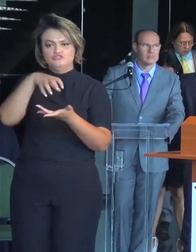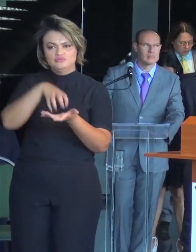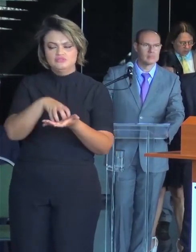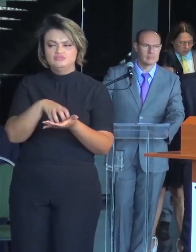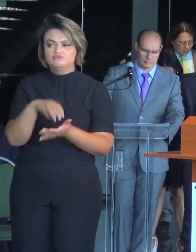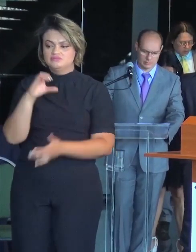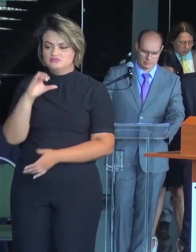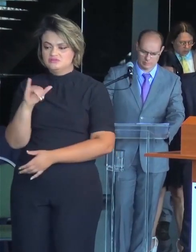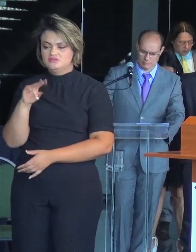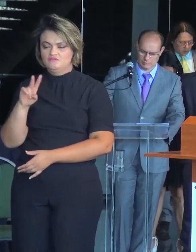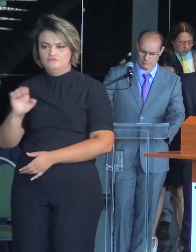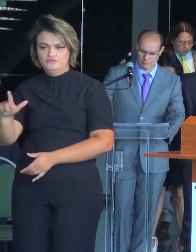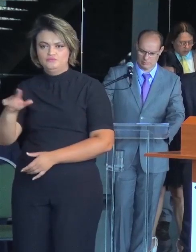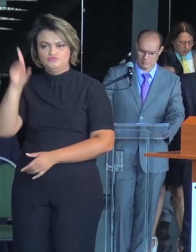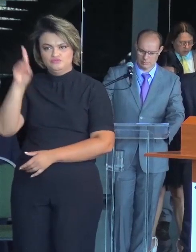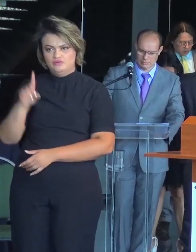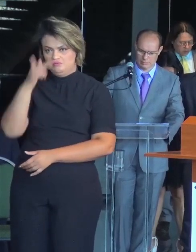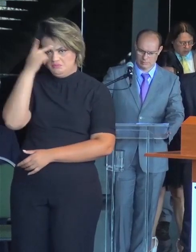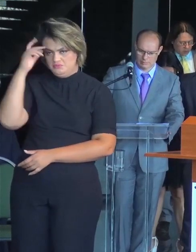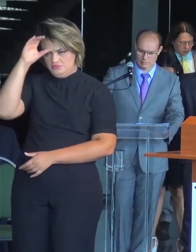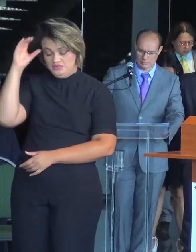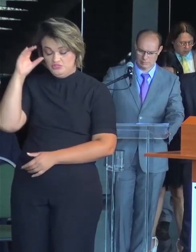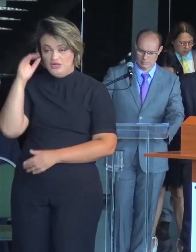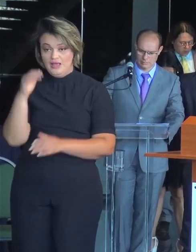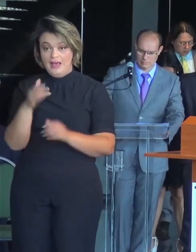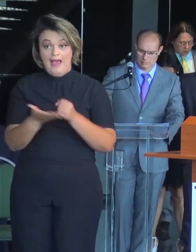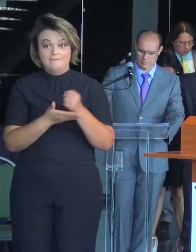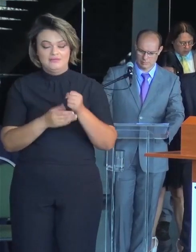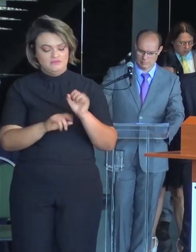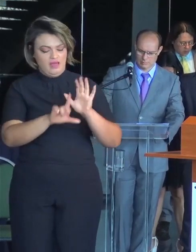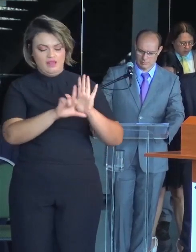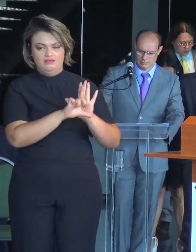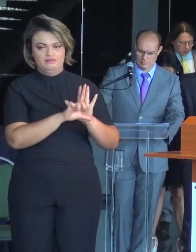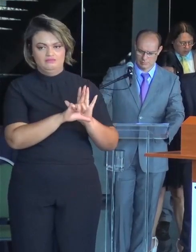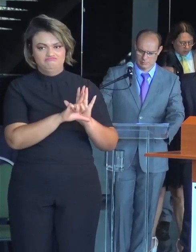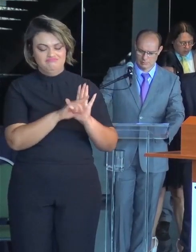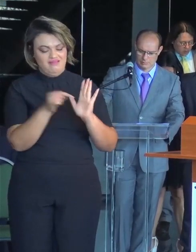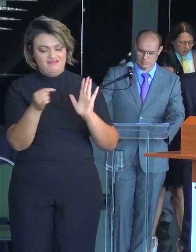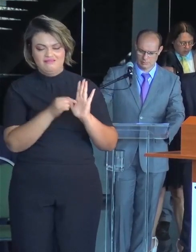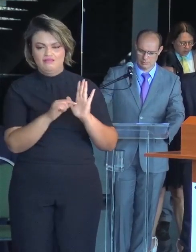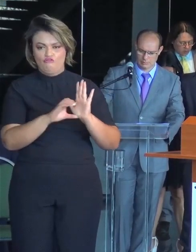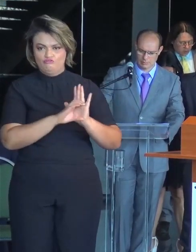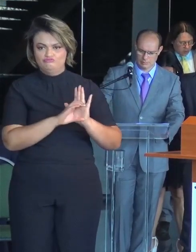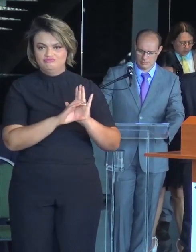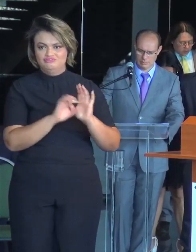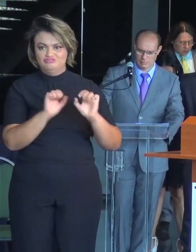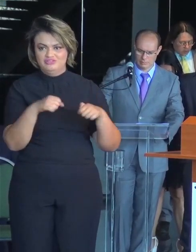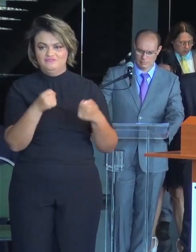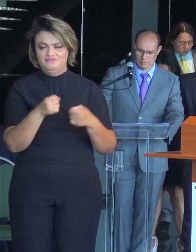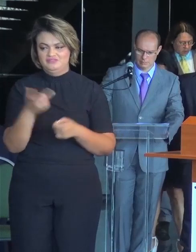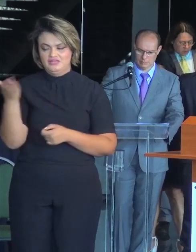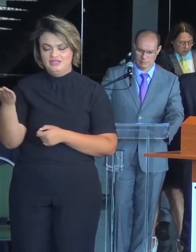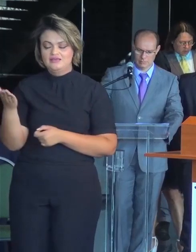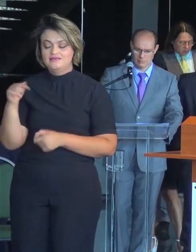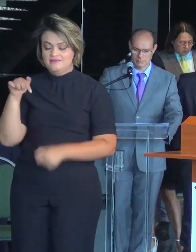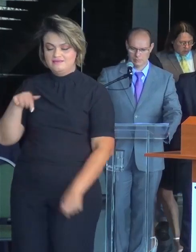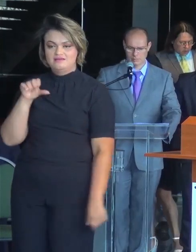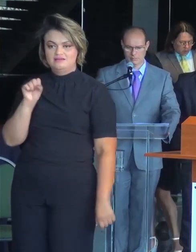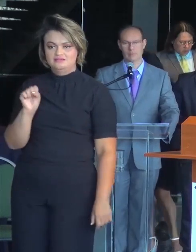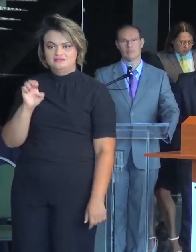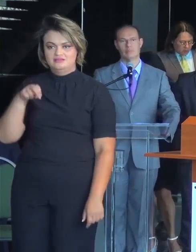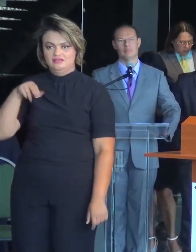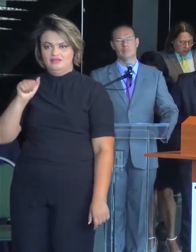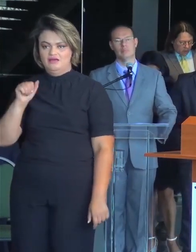do consumidor. Guiado pelo Código de Defesa do Consumidor, a Senacom promove uma cultura de boa-fé nas relações